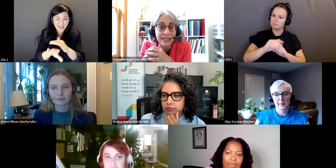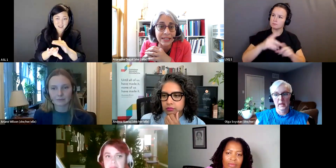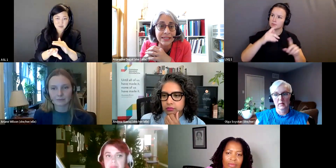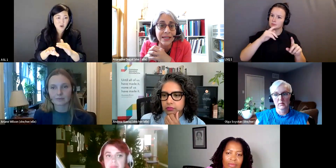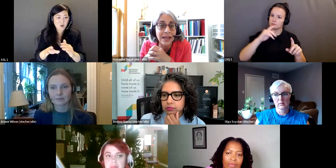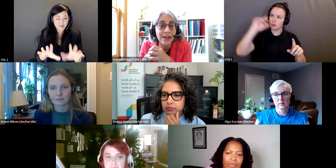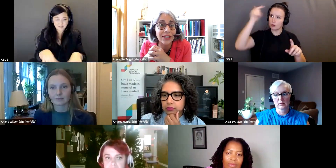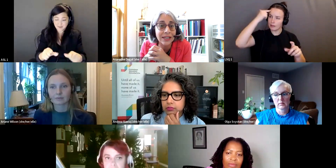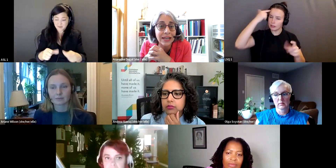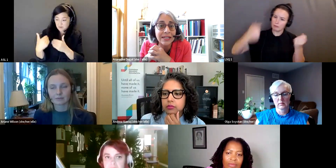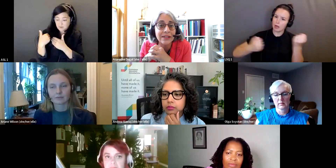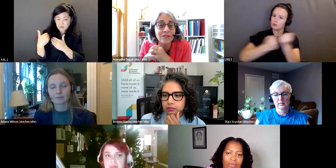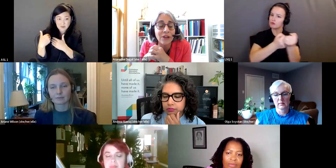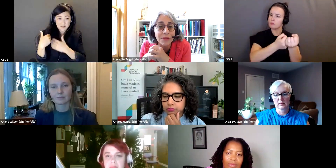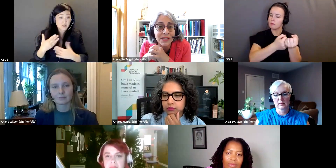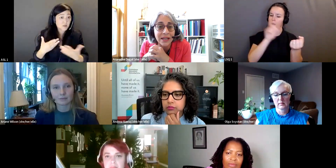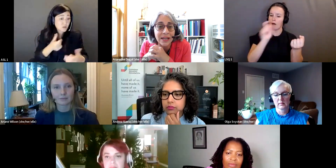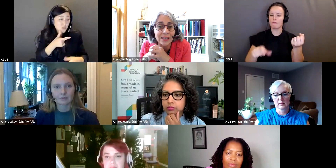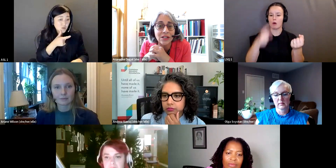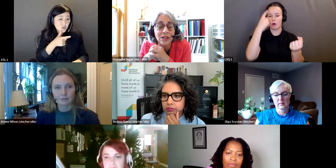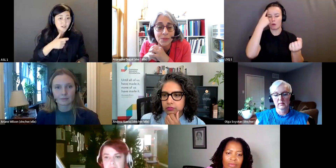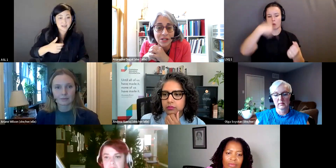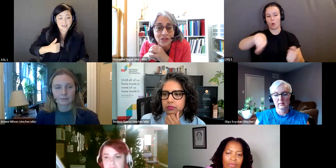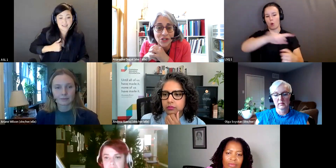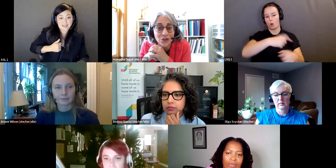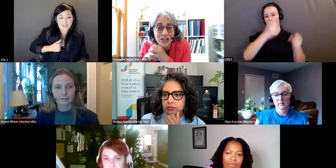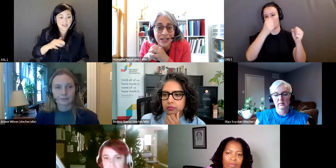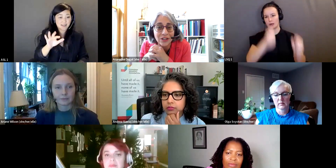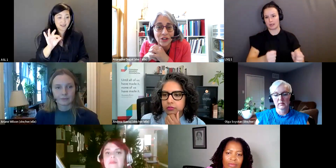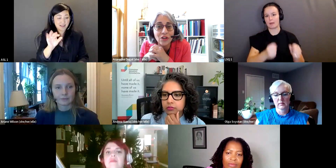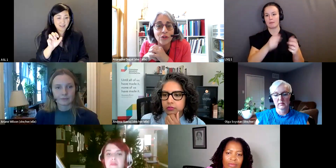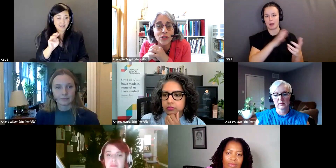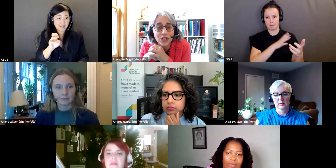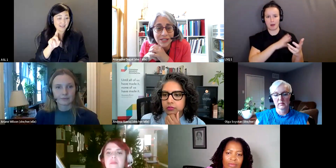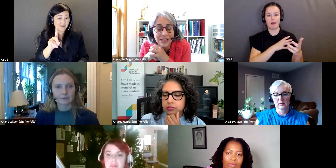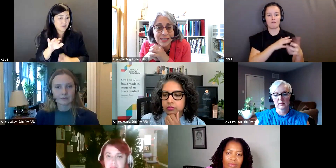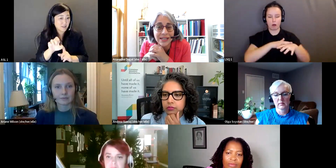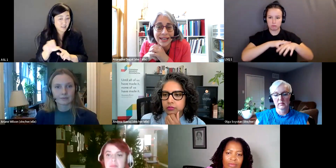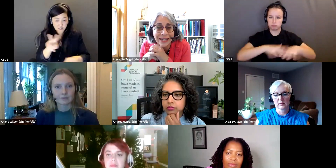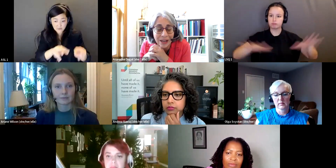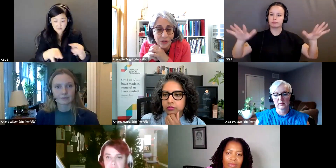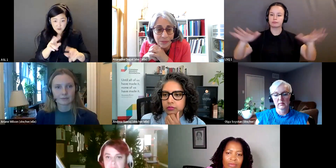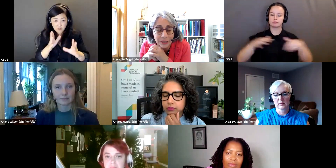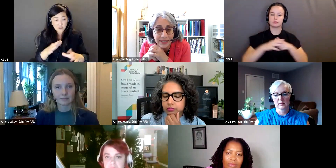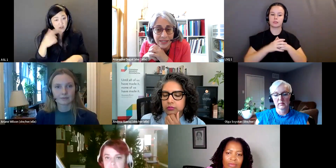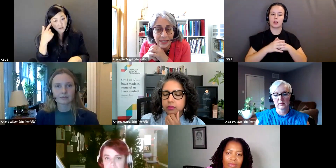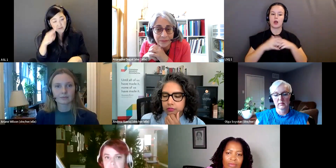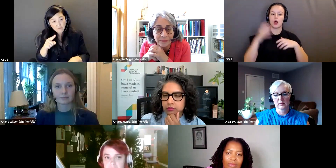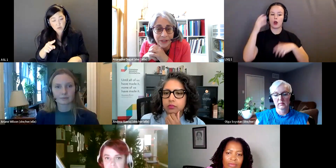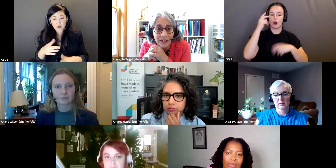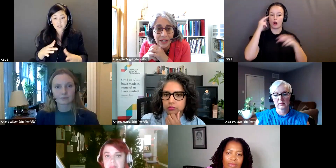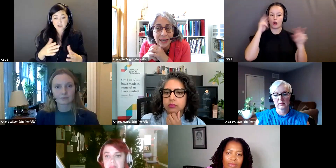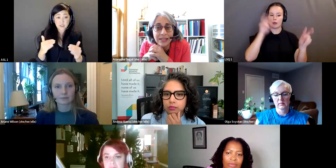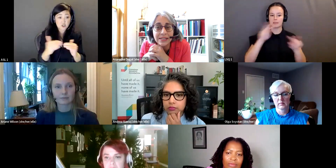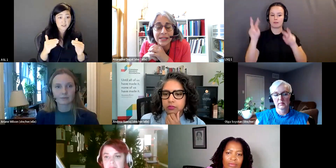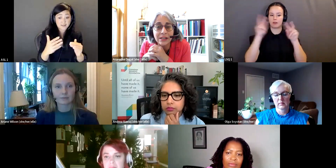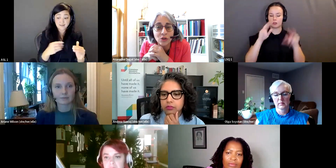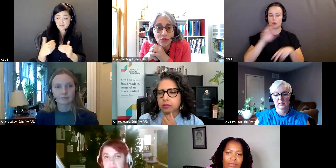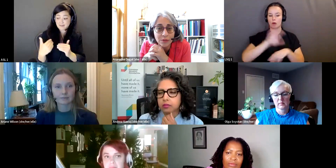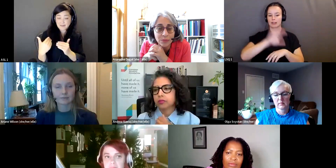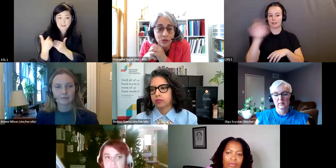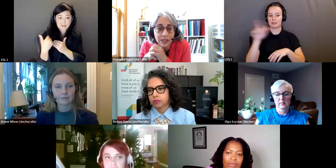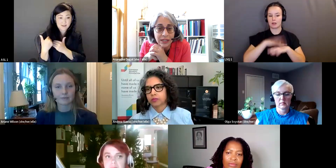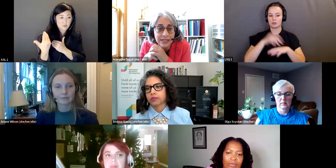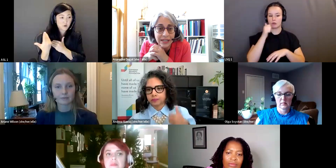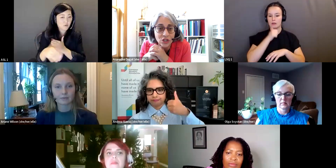bénéficient d'un soutien pour que leur travail soit accessible à tous les Canadiens et Canadiennes. L'Observatoire des féminicides canadiens pour la justice et la